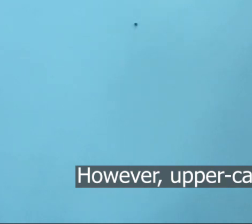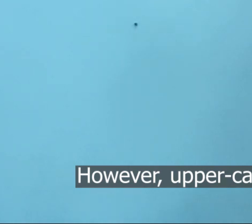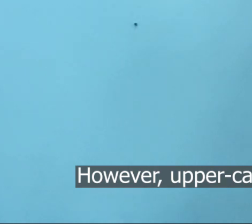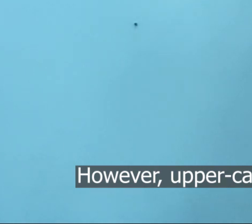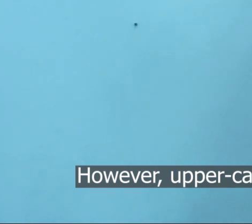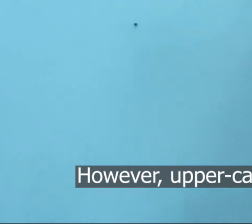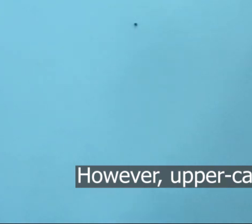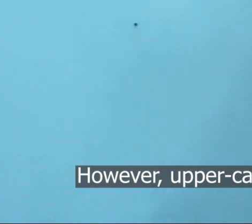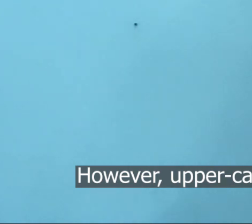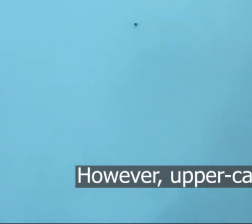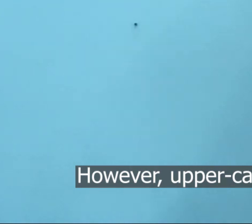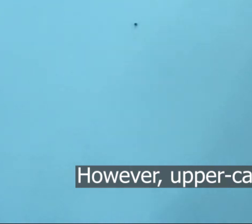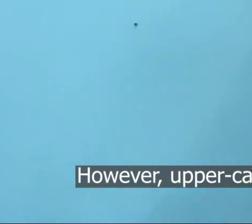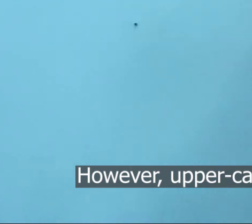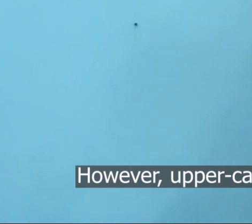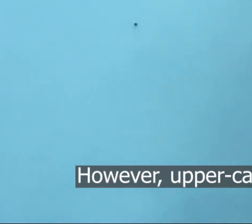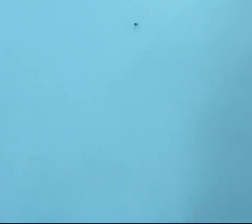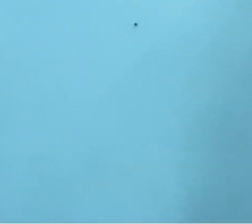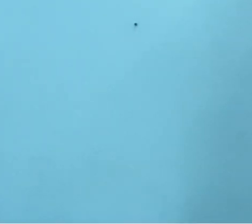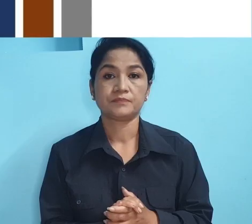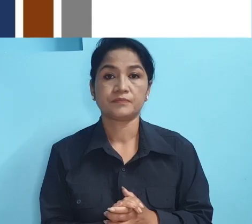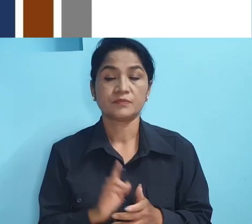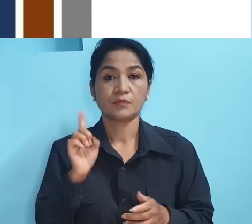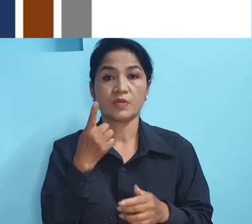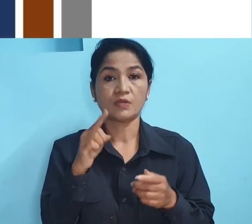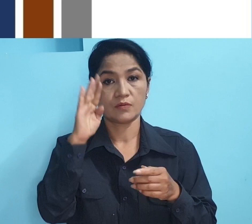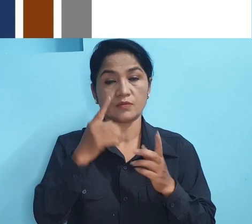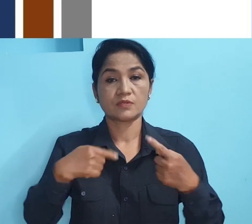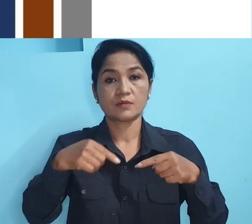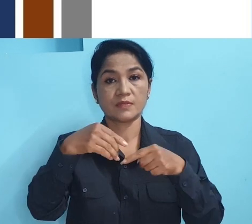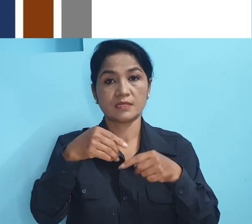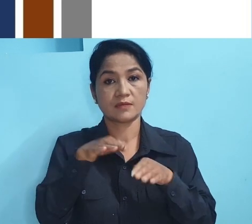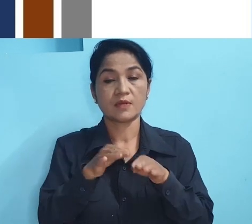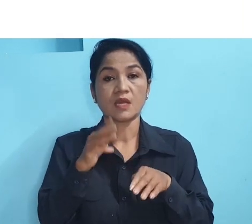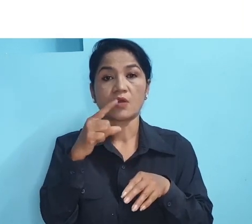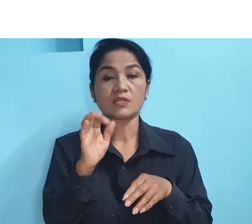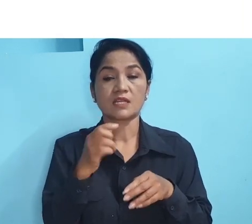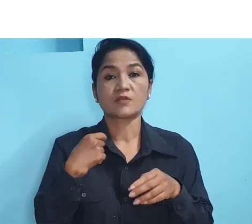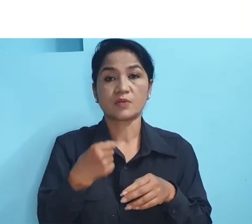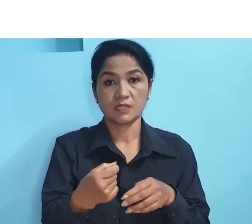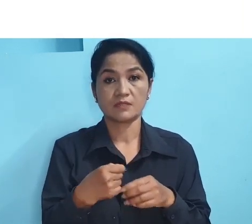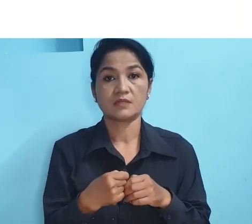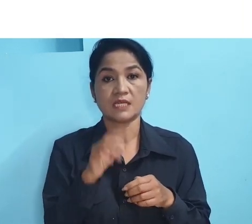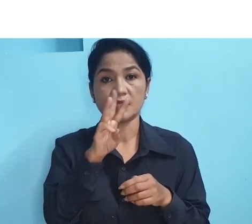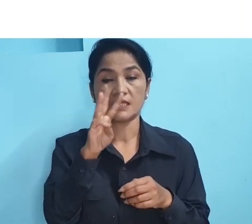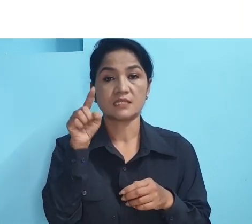आर्यको प्रभुत्व निरन्तर बढ्दै गइरहेको छ। पहिलो संविधान सभामा खस आर्यको